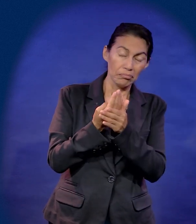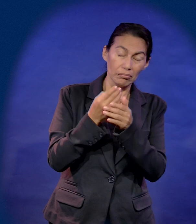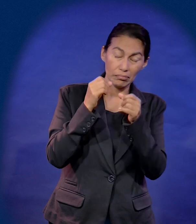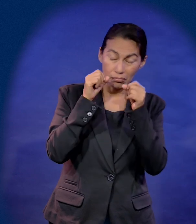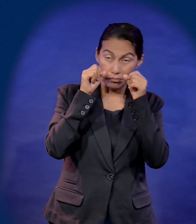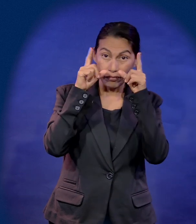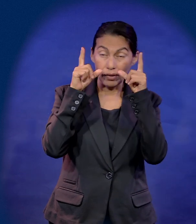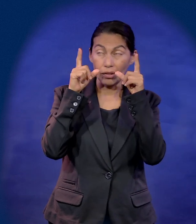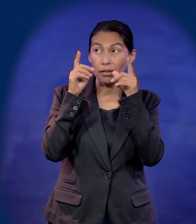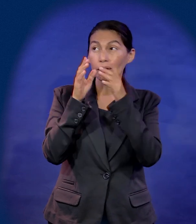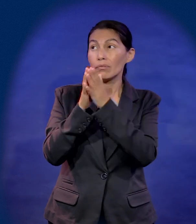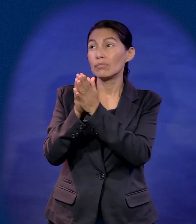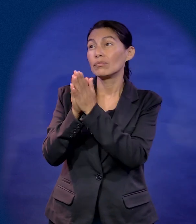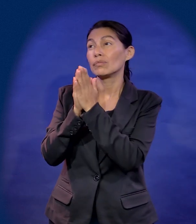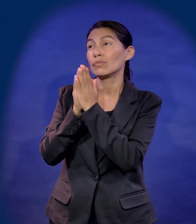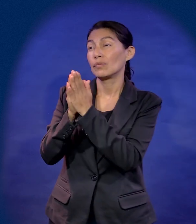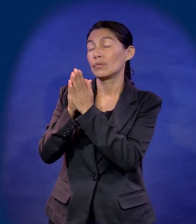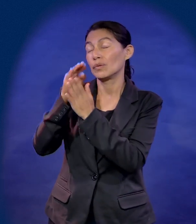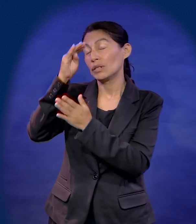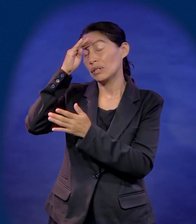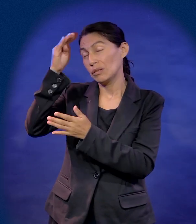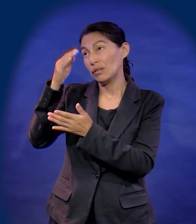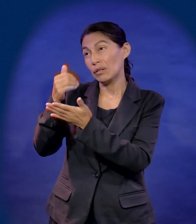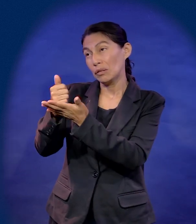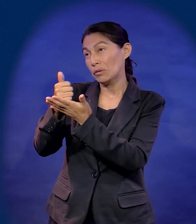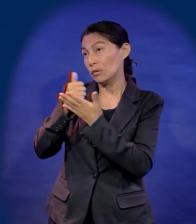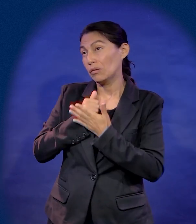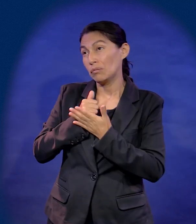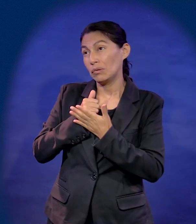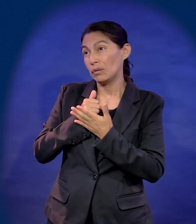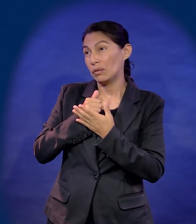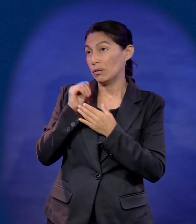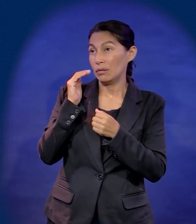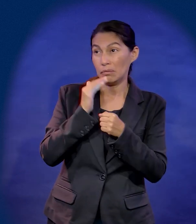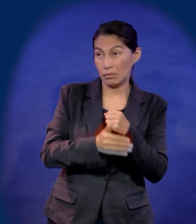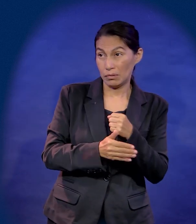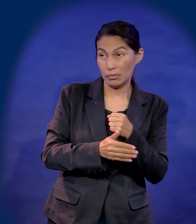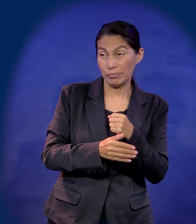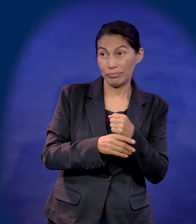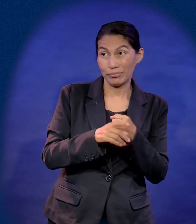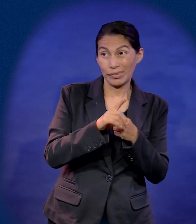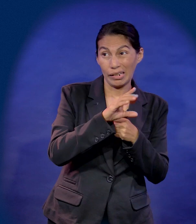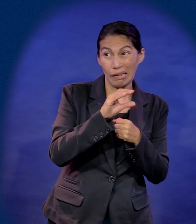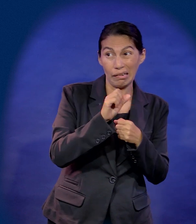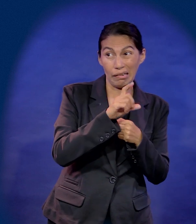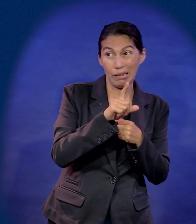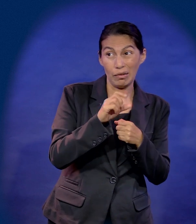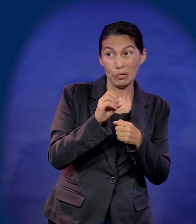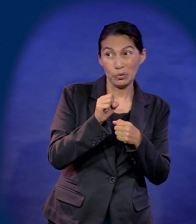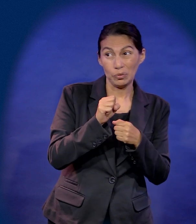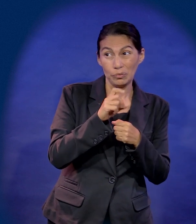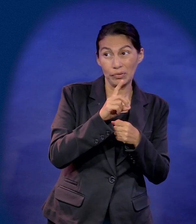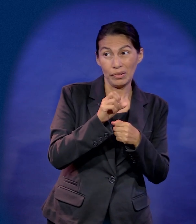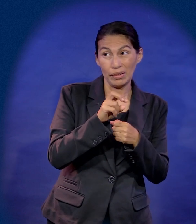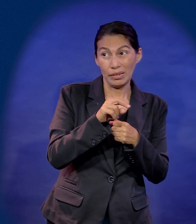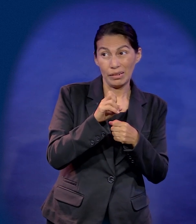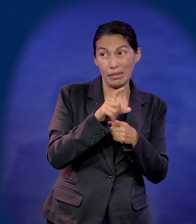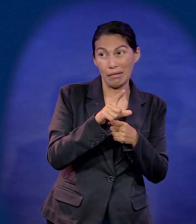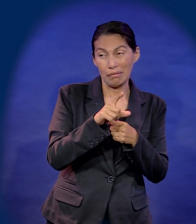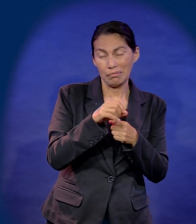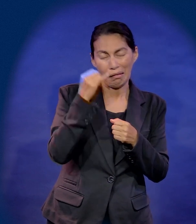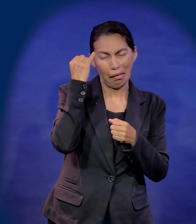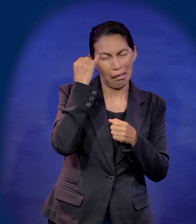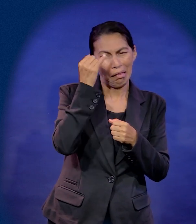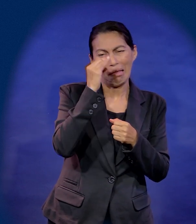Tú te levantas esa mañana y le dices, Señor, ayúdame a terminar a Carlos Daniel.